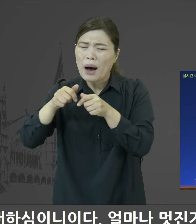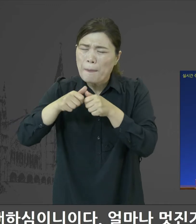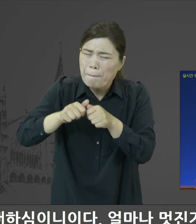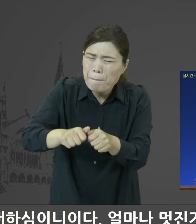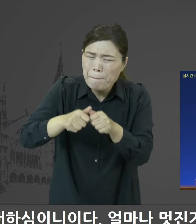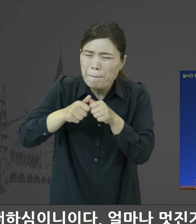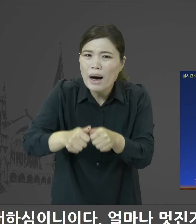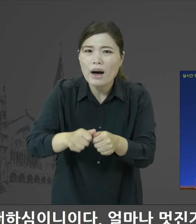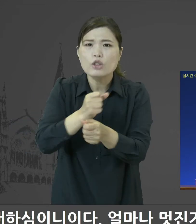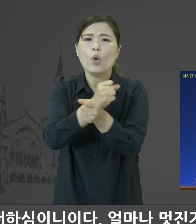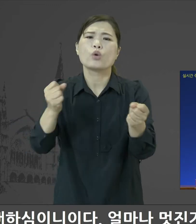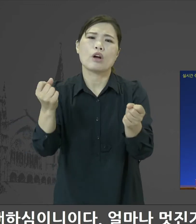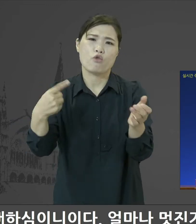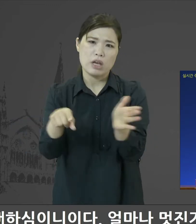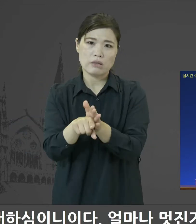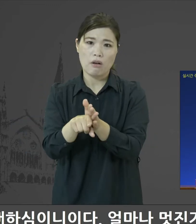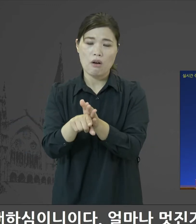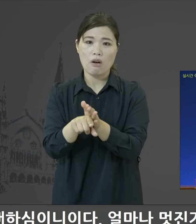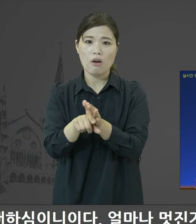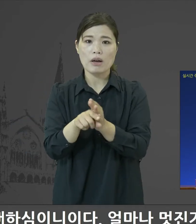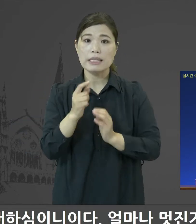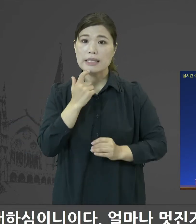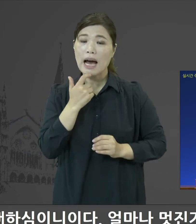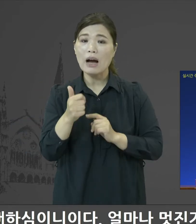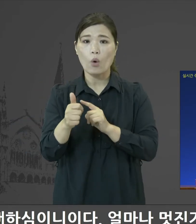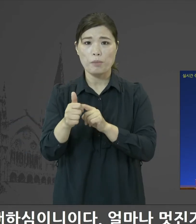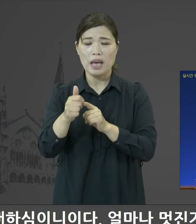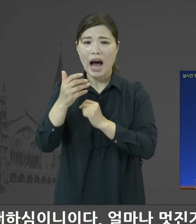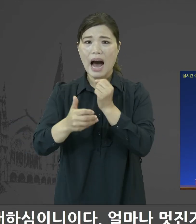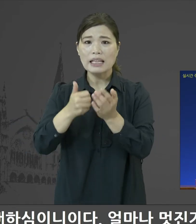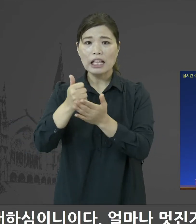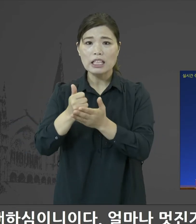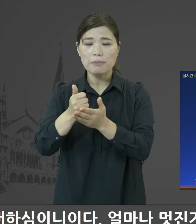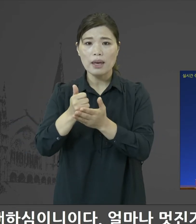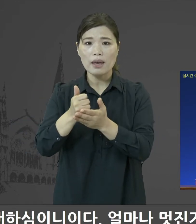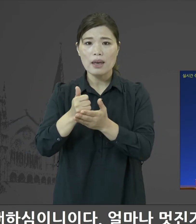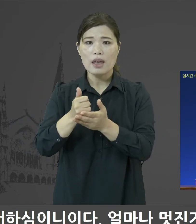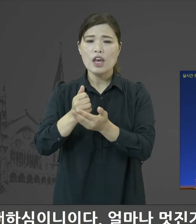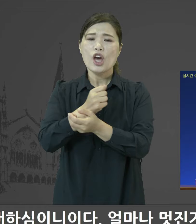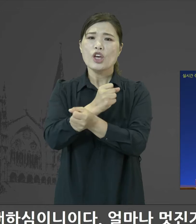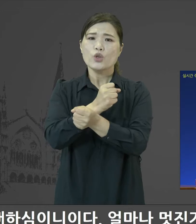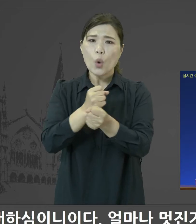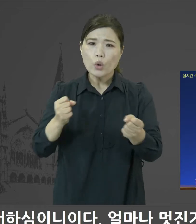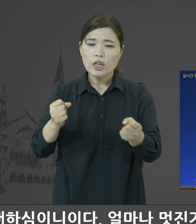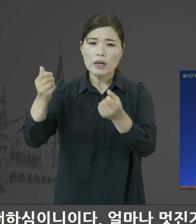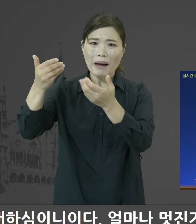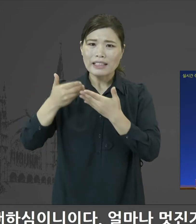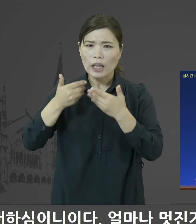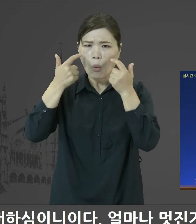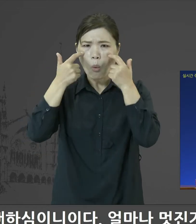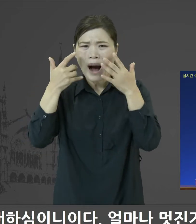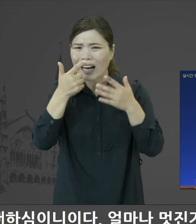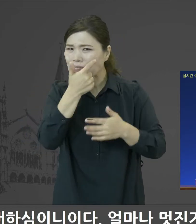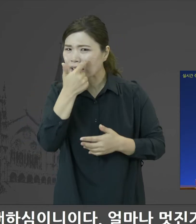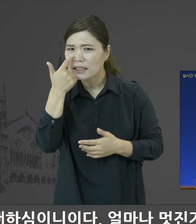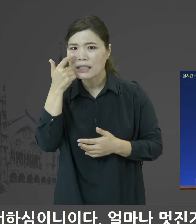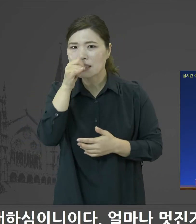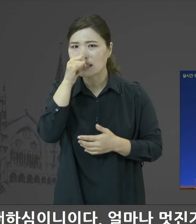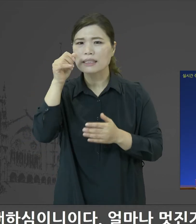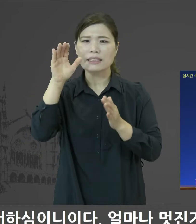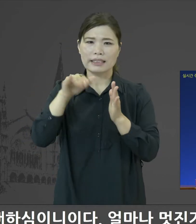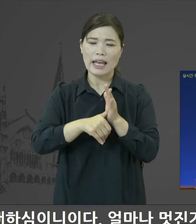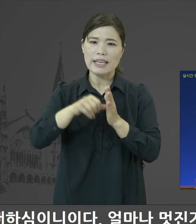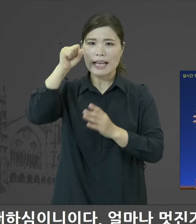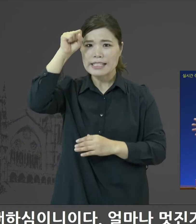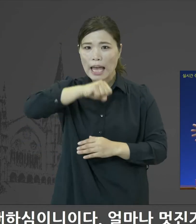위해서 씨름을 했습니다. 야곱이 하나님의 용서를 받는다는 이 마음의 확증을 가졌을 때 이제 새벽